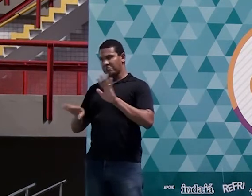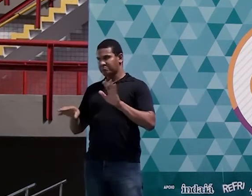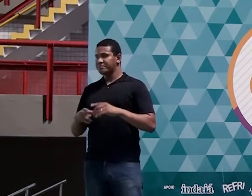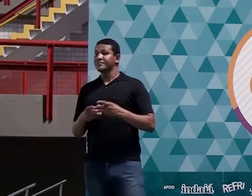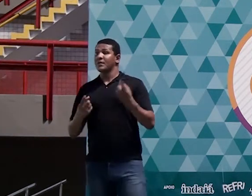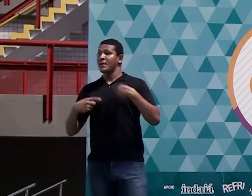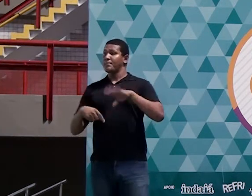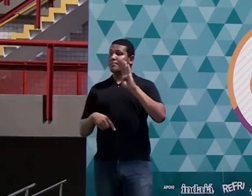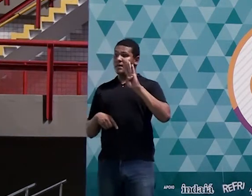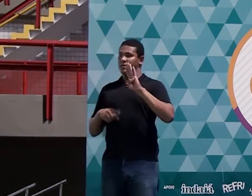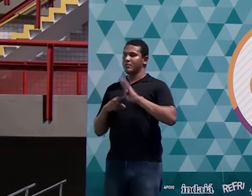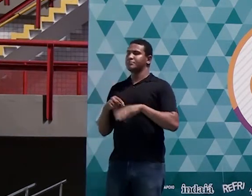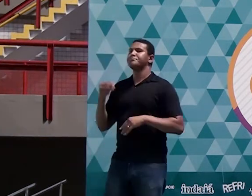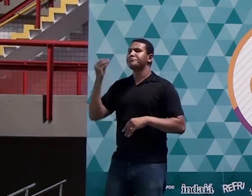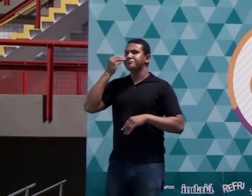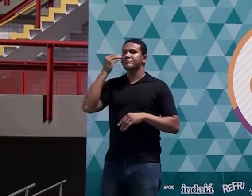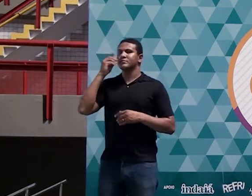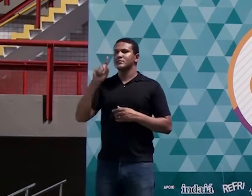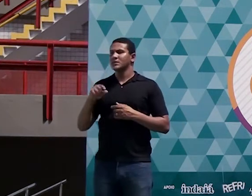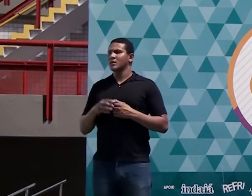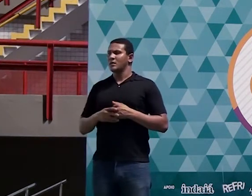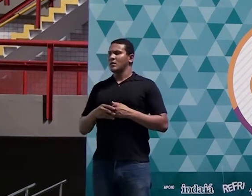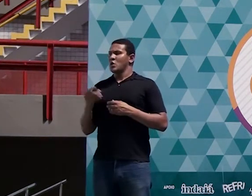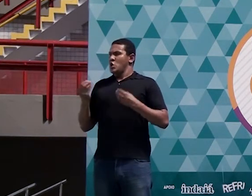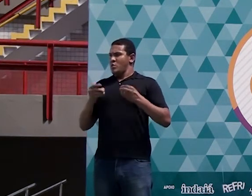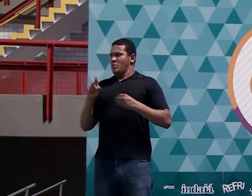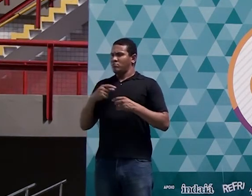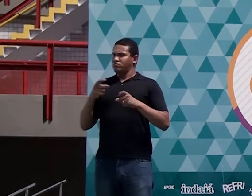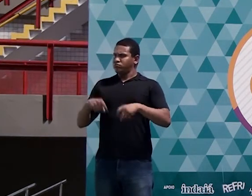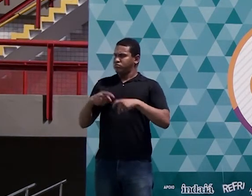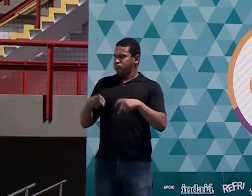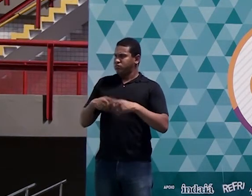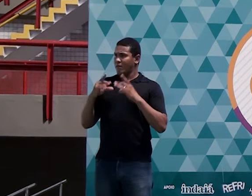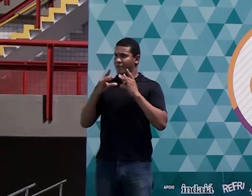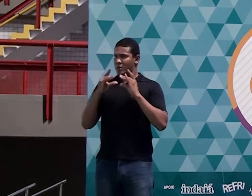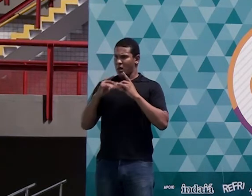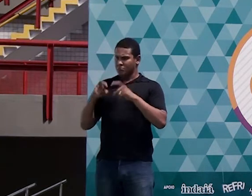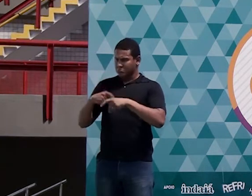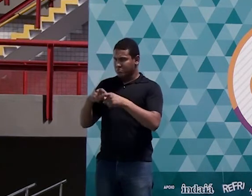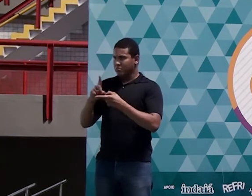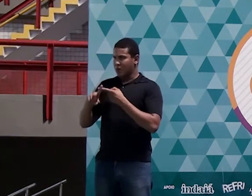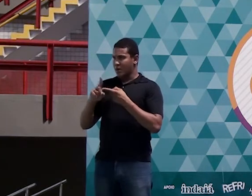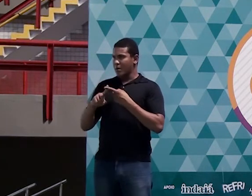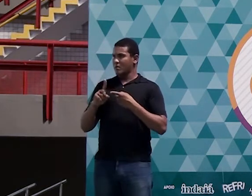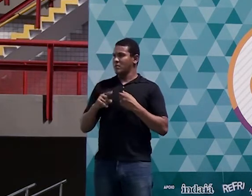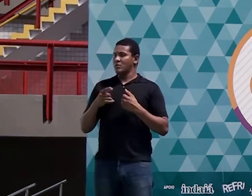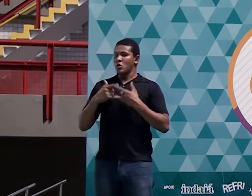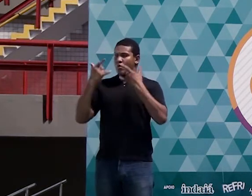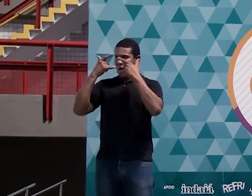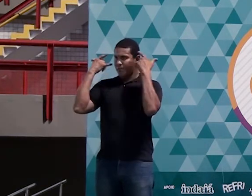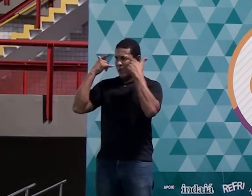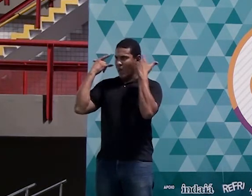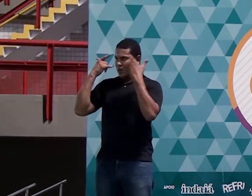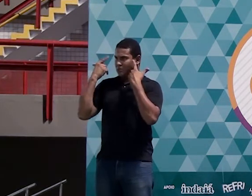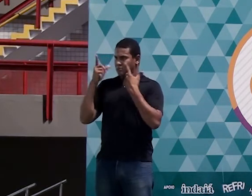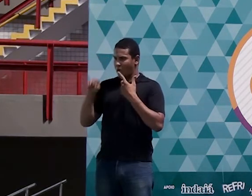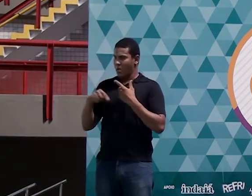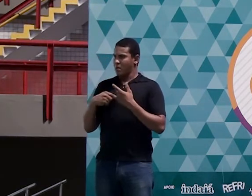entre o feudalismo, que dominava a vida rural, e o capitalismo, que dominava a vida